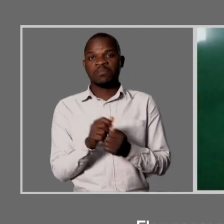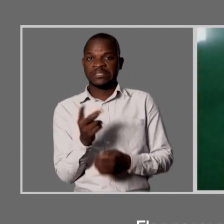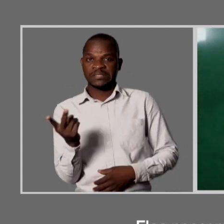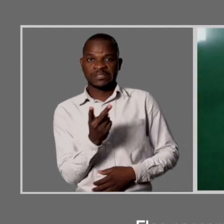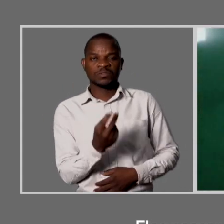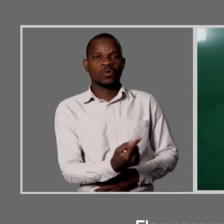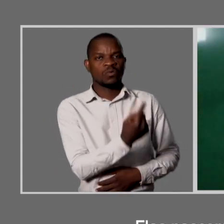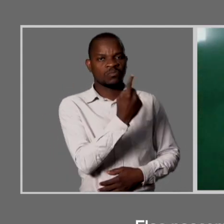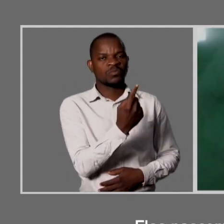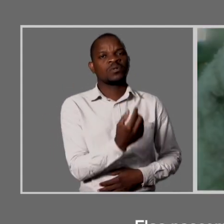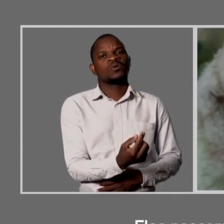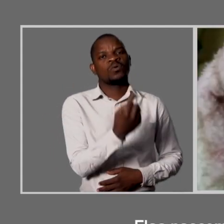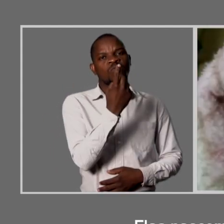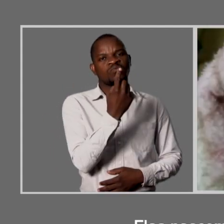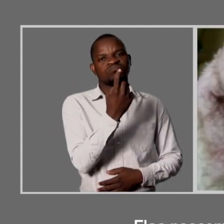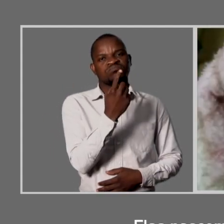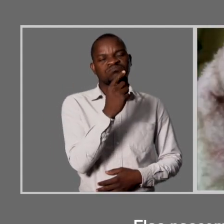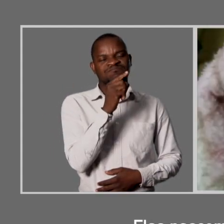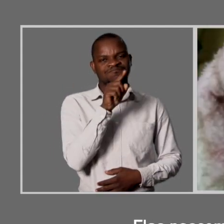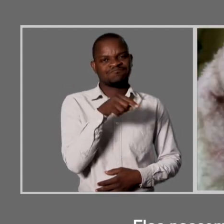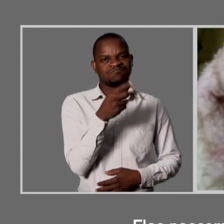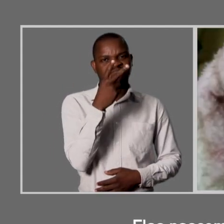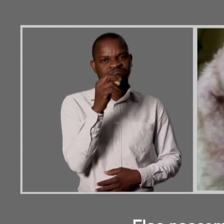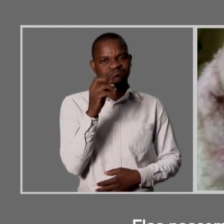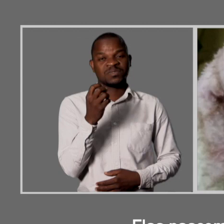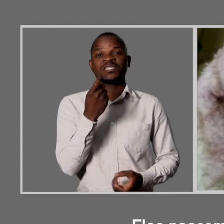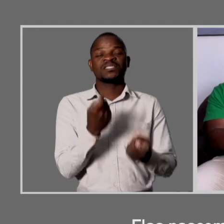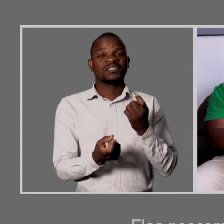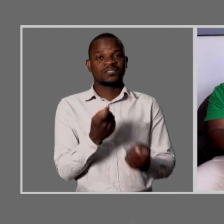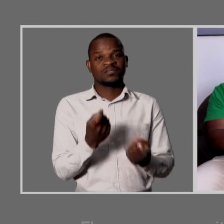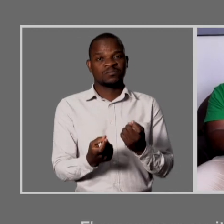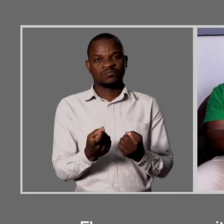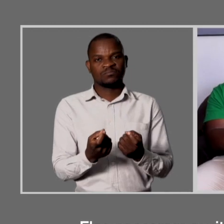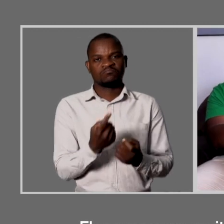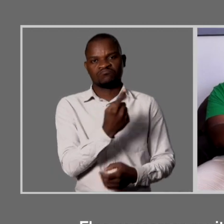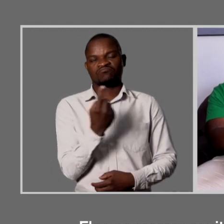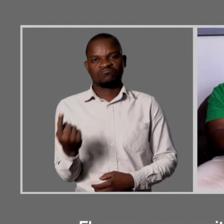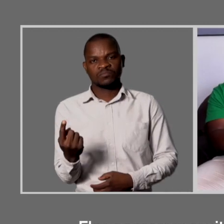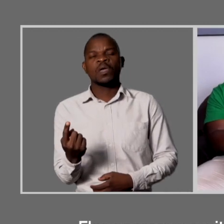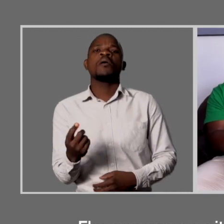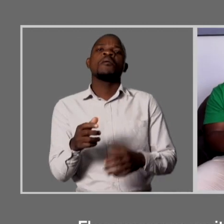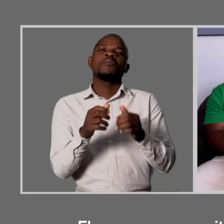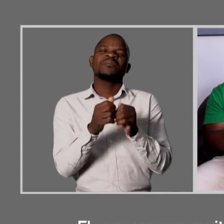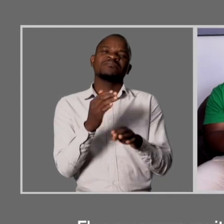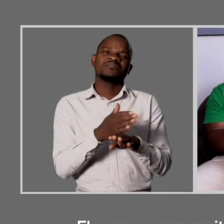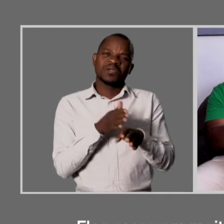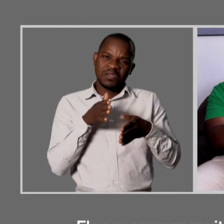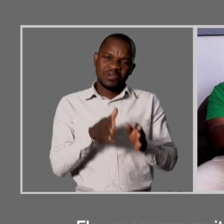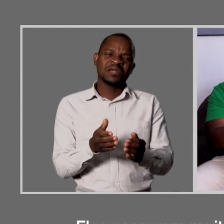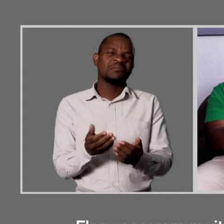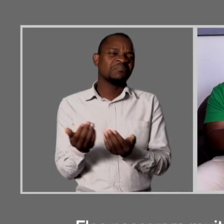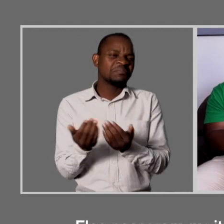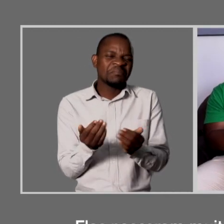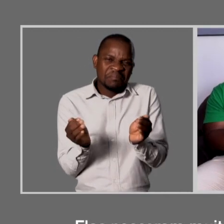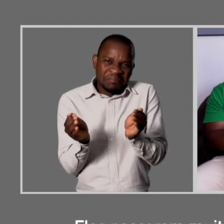na época cada uma pesava 1 quilo e 200 gramas. Elas nasceram muito pequenas mesmo, mas muito